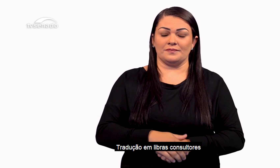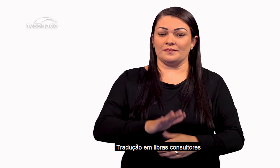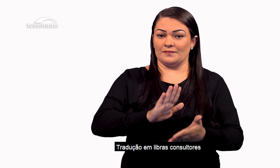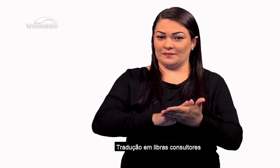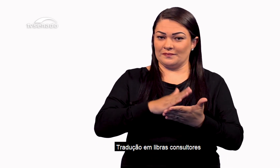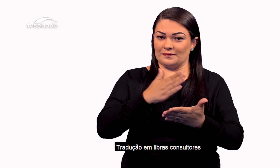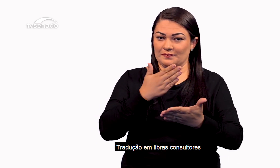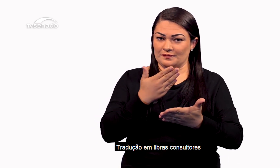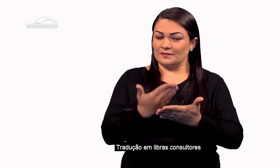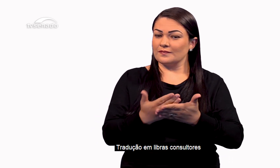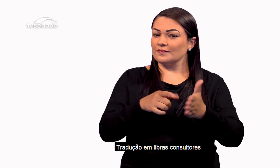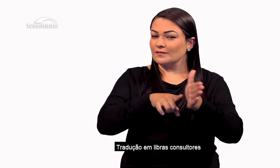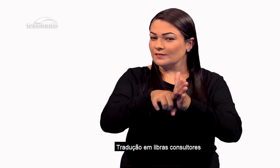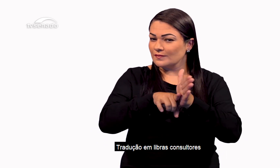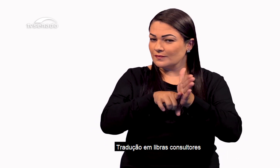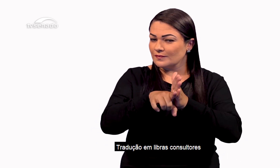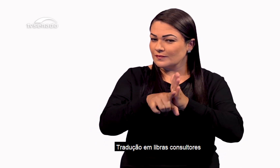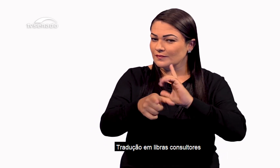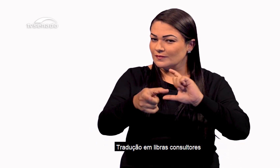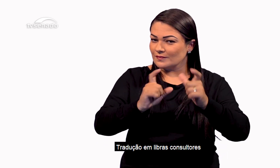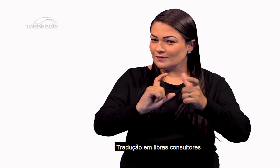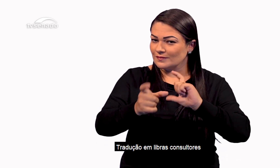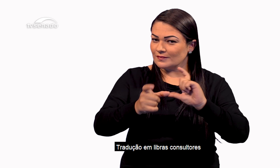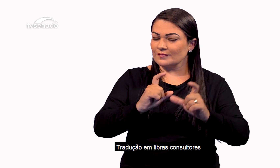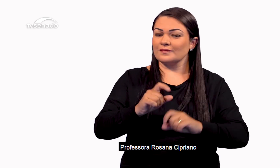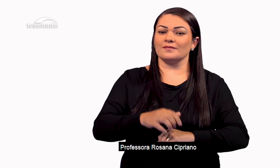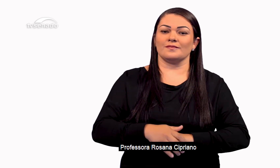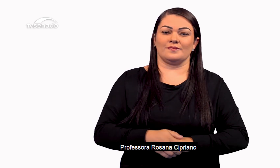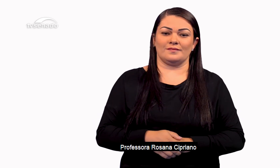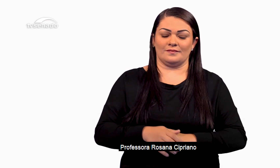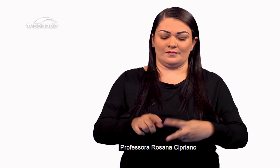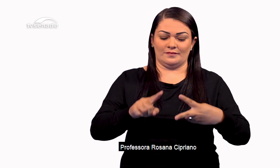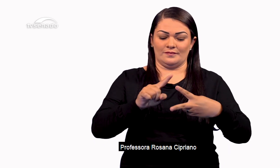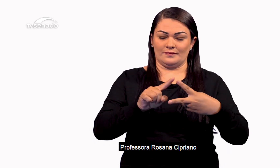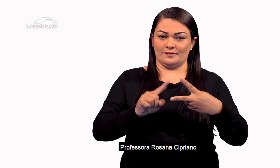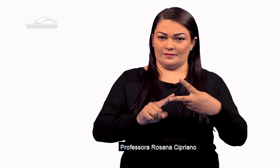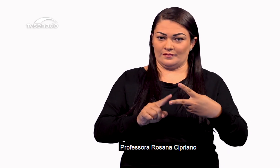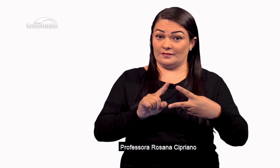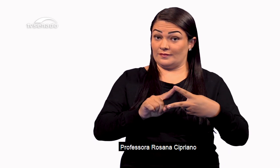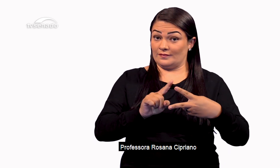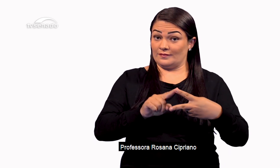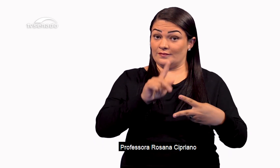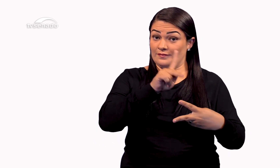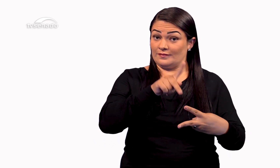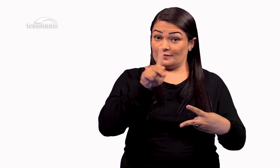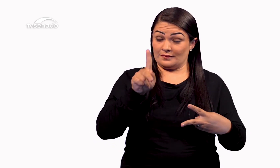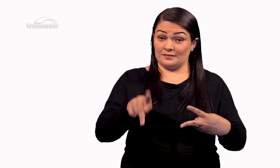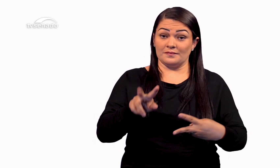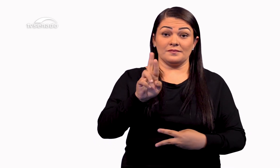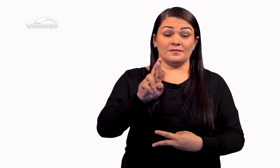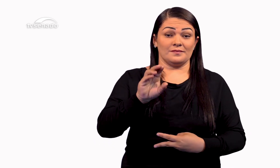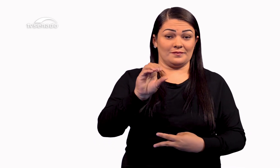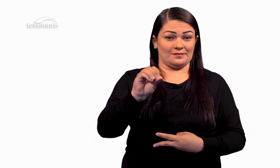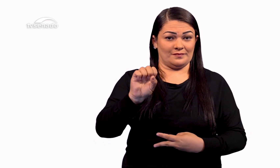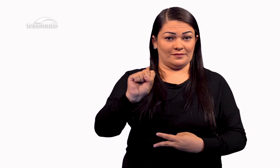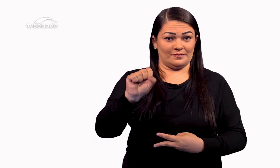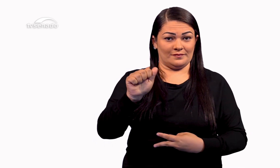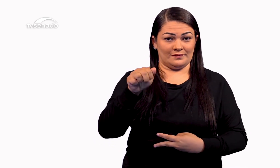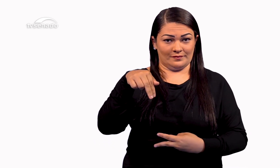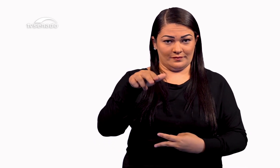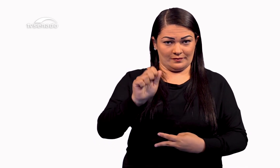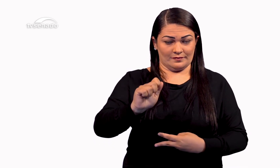tradução em libras consultores professora rosana cipriano professora